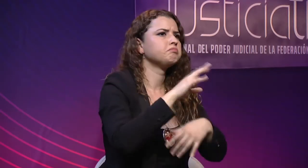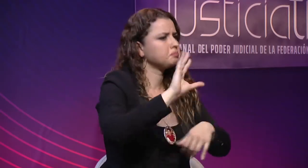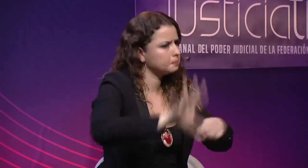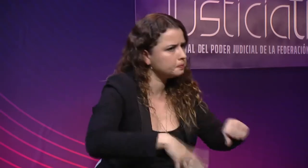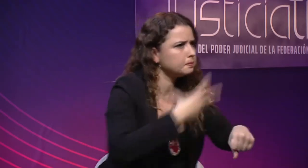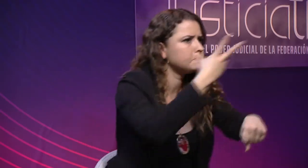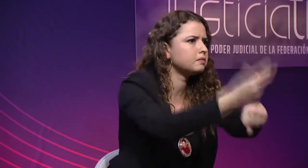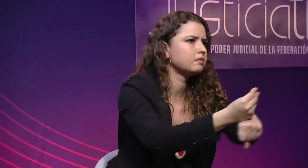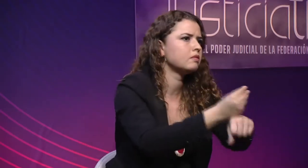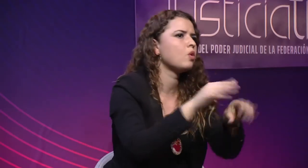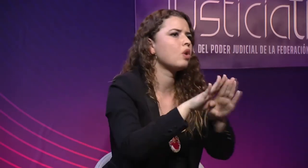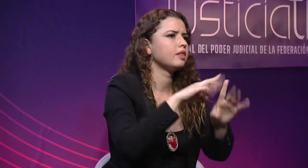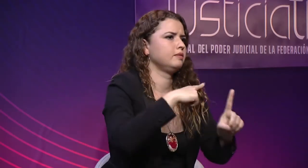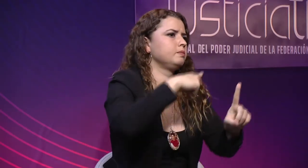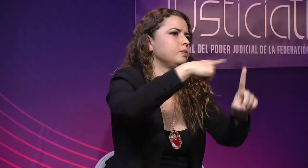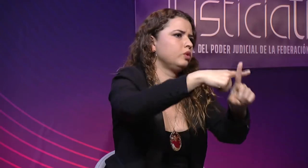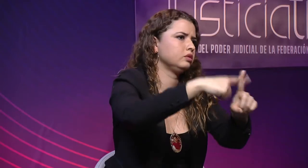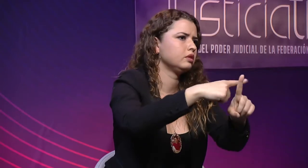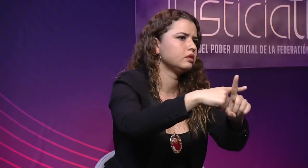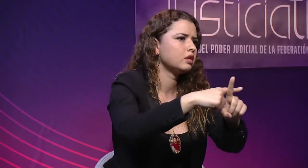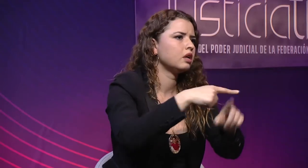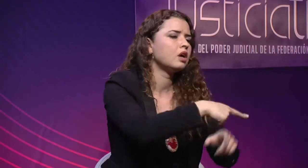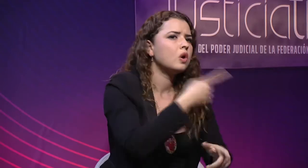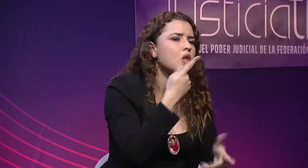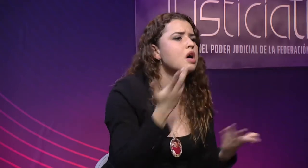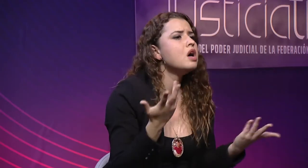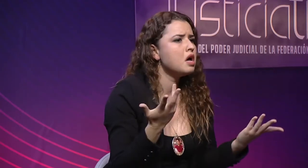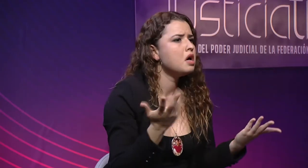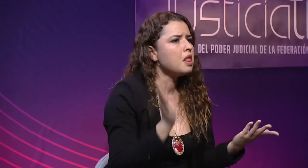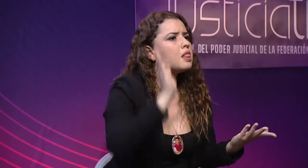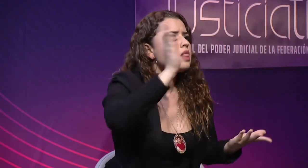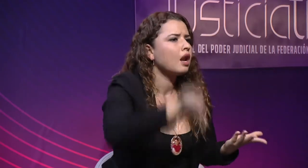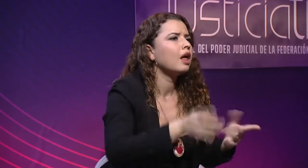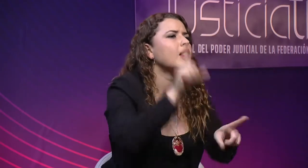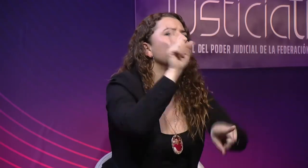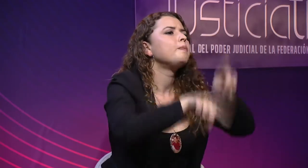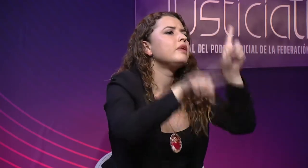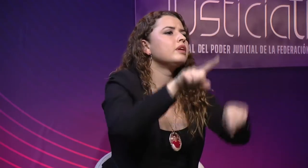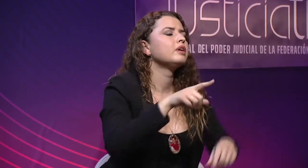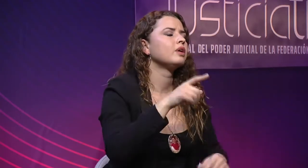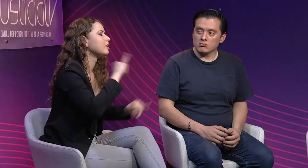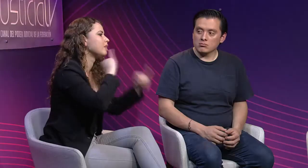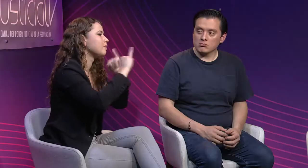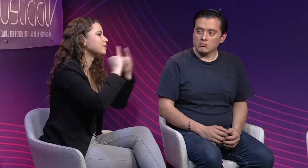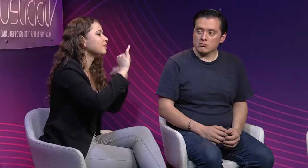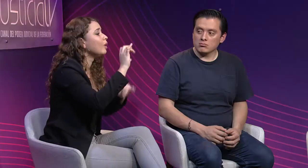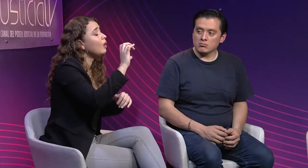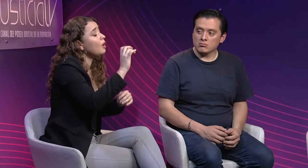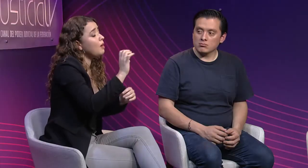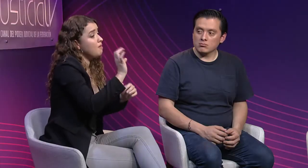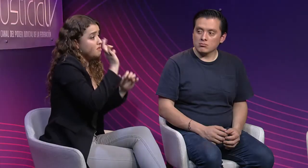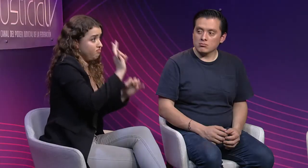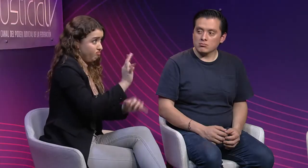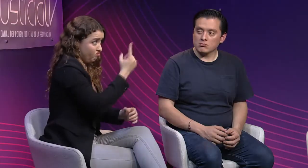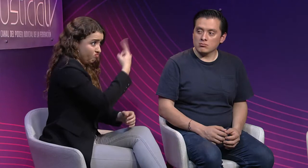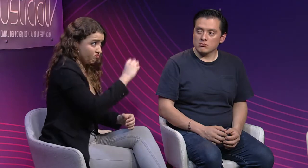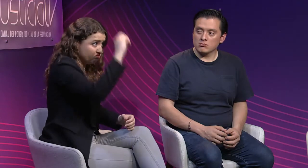nuestro derecho es también de decirle que no puede hablar la lengua de señas mal porque es mi lengua, ¿no? Entonces, de